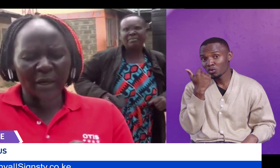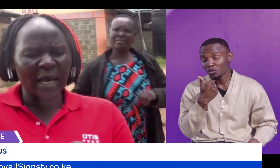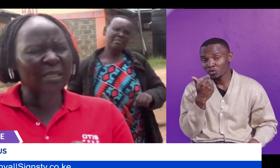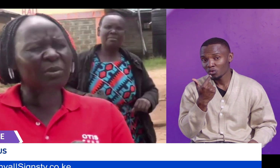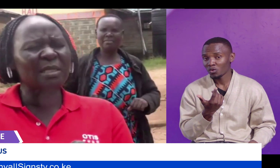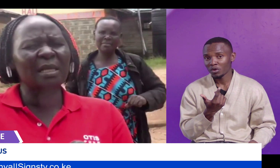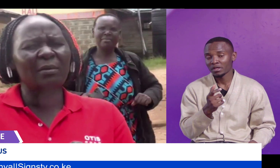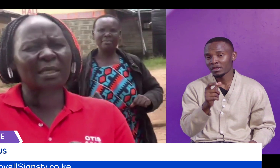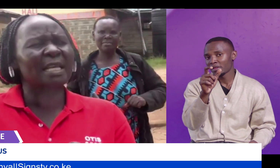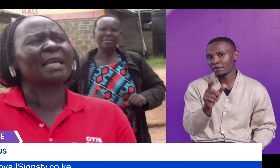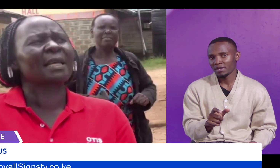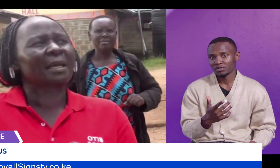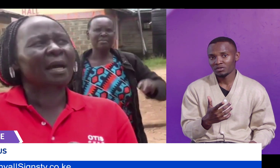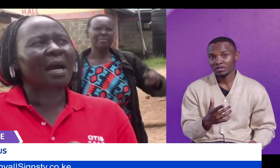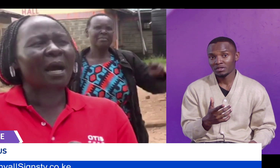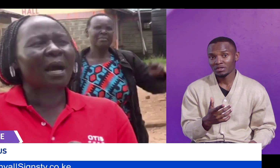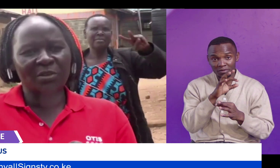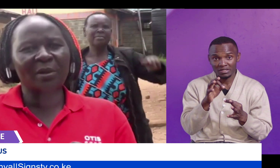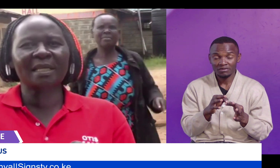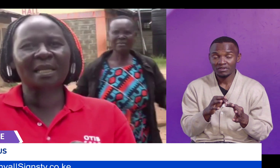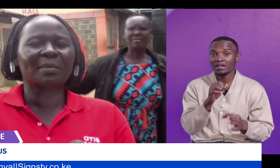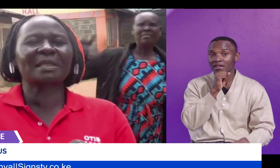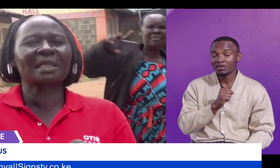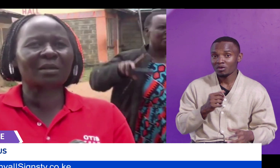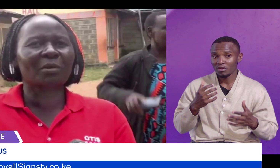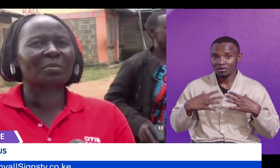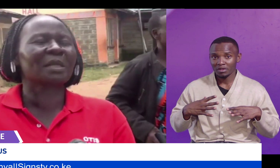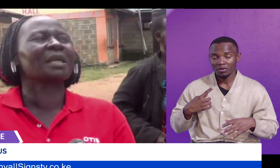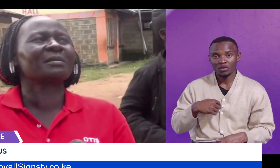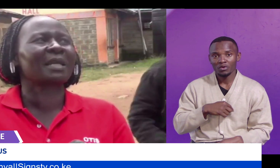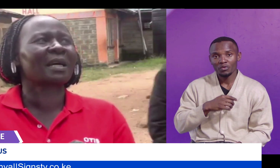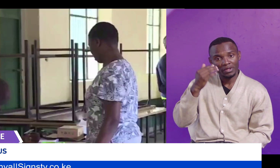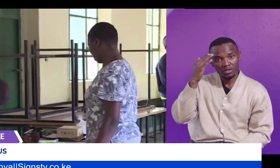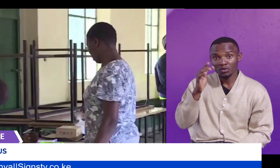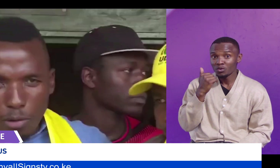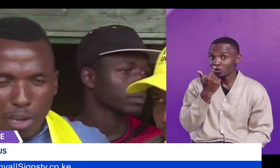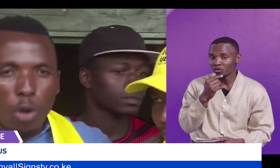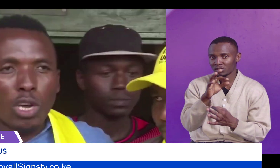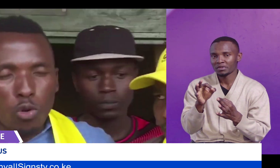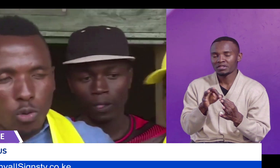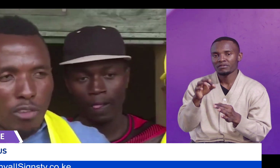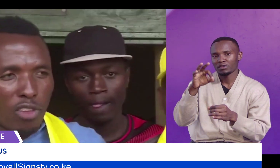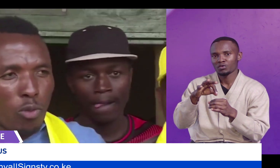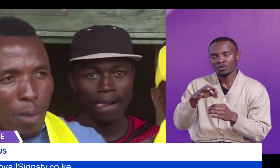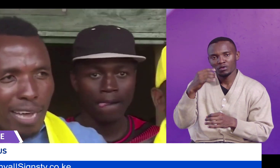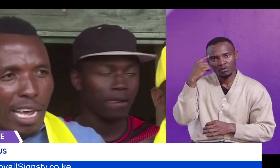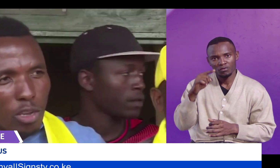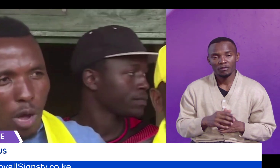Aswa sana wazee hawachajua ni nani particularly wa kupikia kura. Tumefanya uchaguzi kuanzia asubuhi mpaka saa hizi kwa